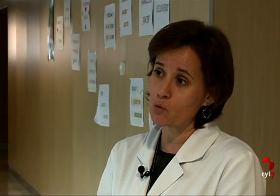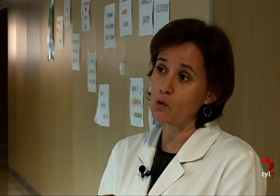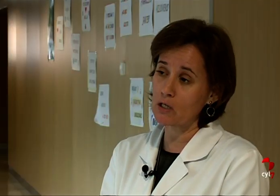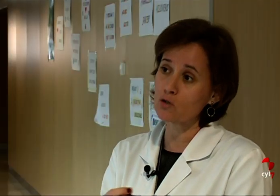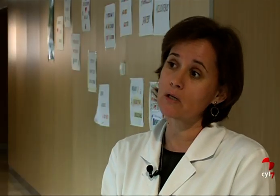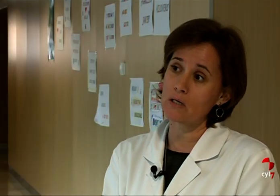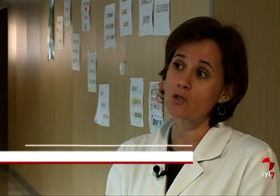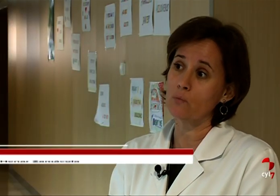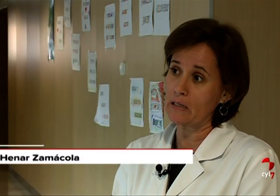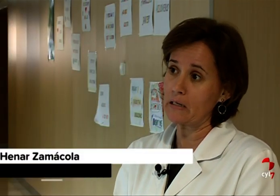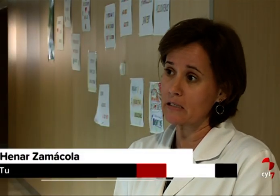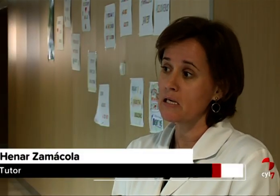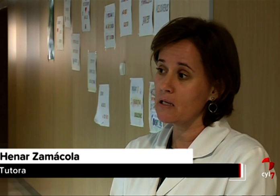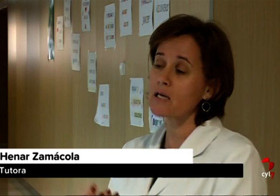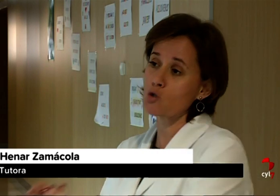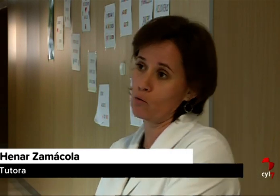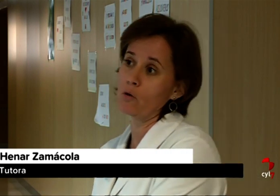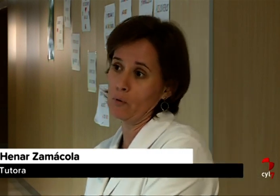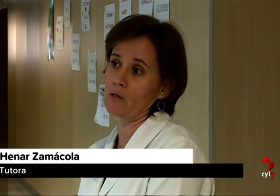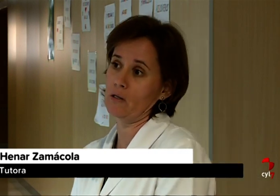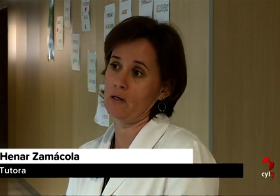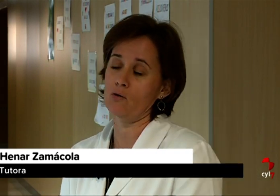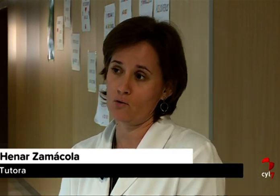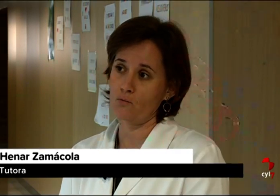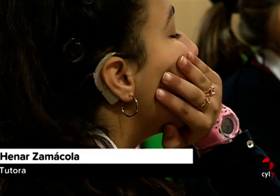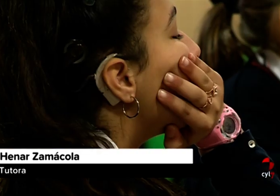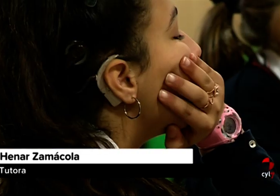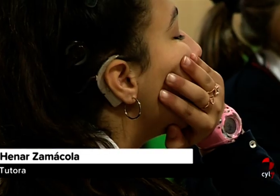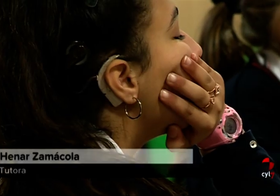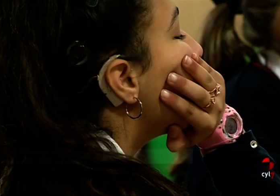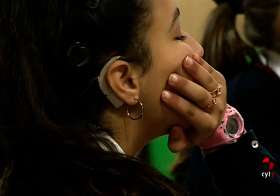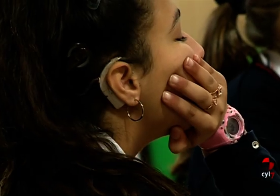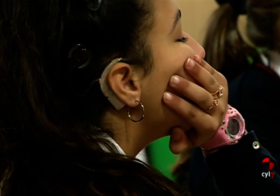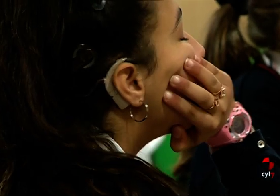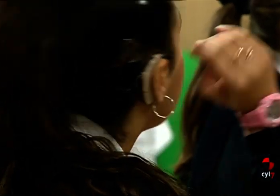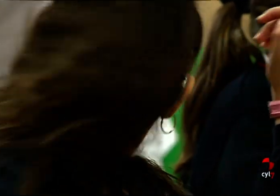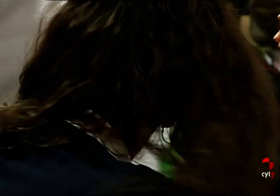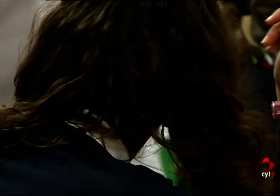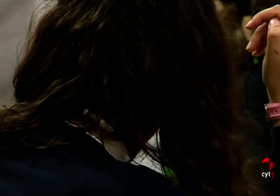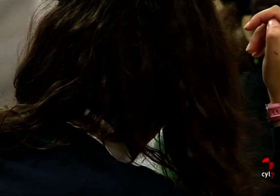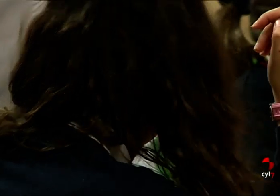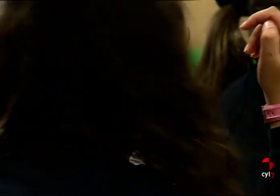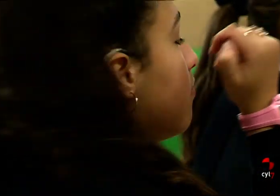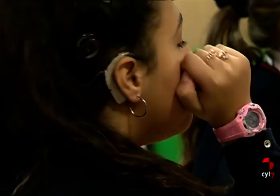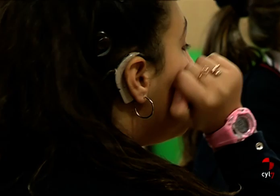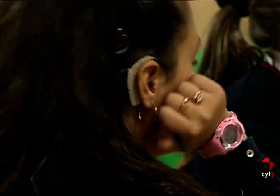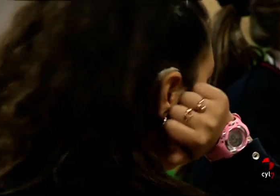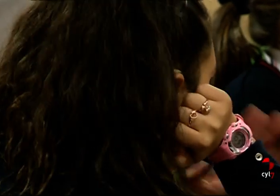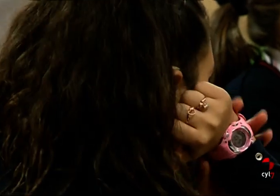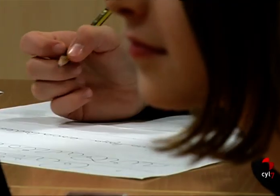qué consideran que son barreras? ¿Y qué solución podrían dar ellos? Conocen muy bien las de Damaris, que tiene una deficiencia auditiva,